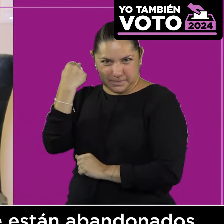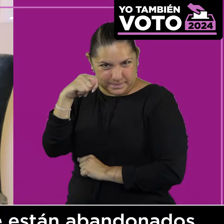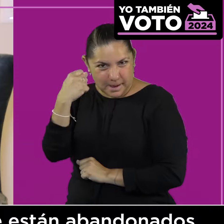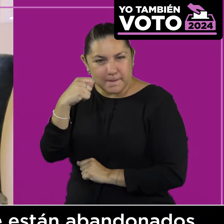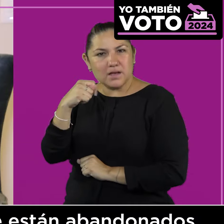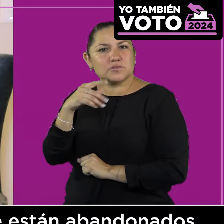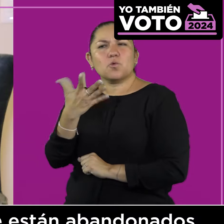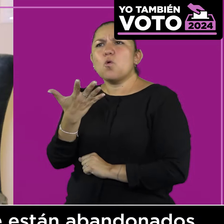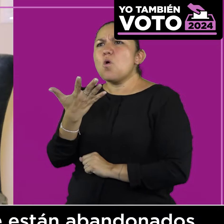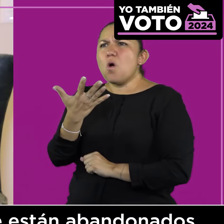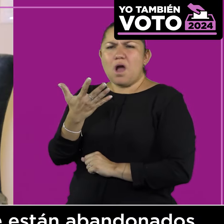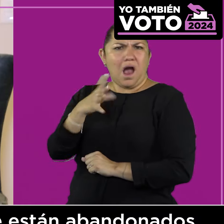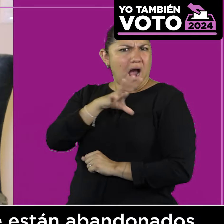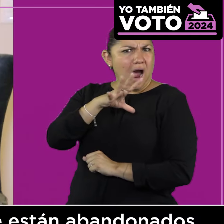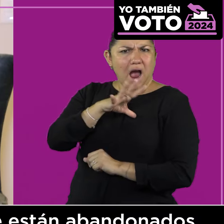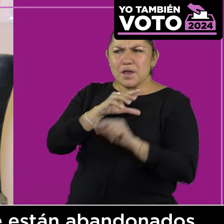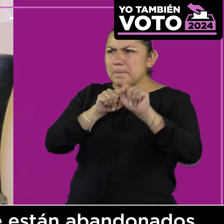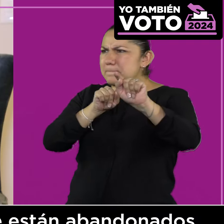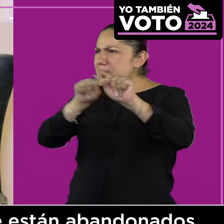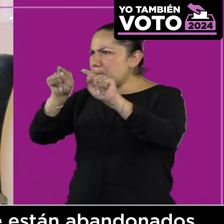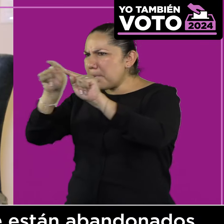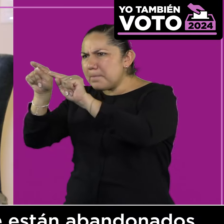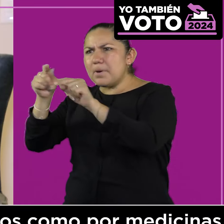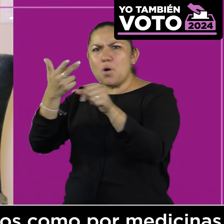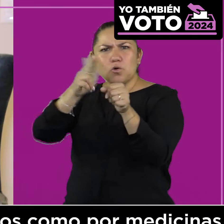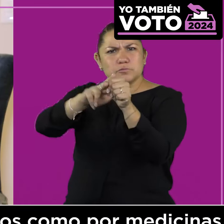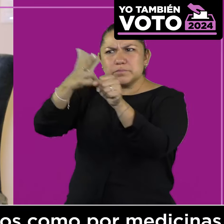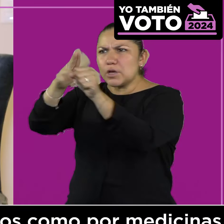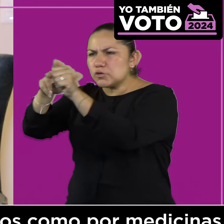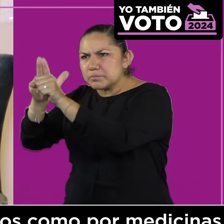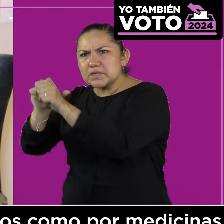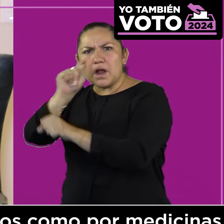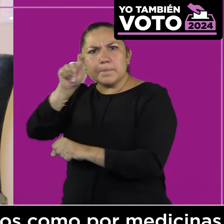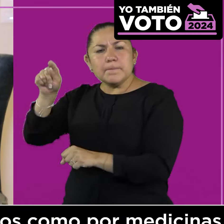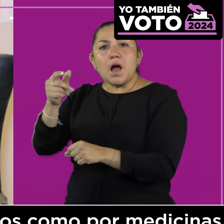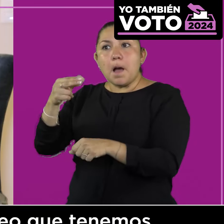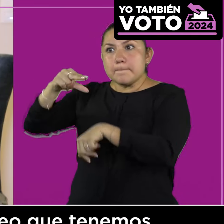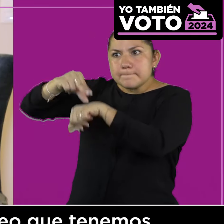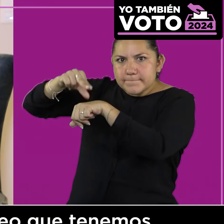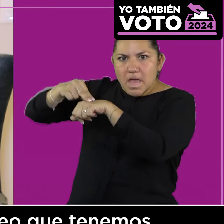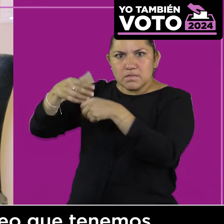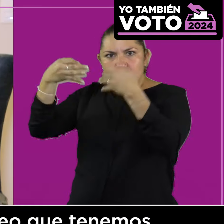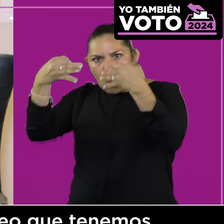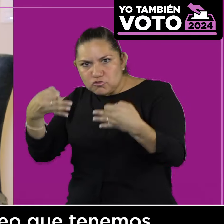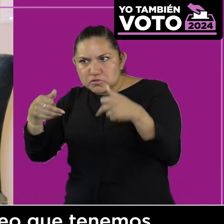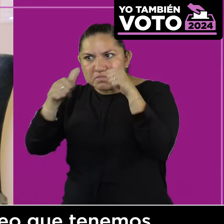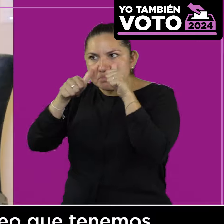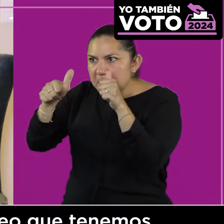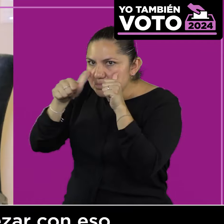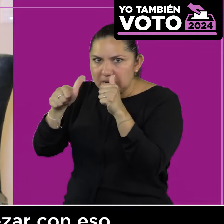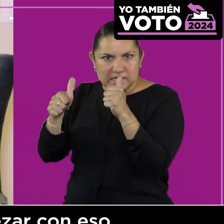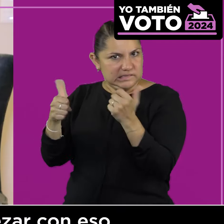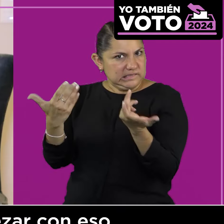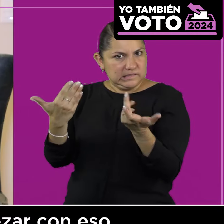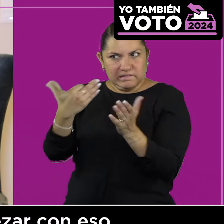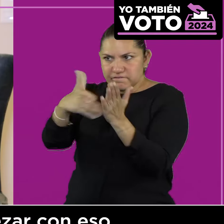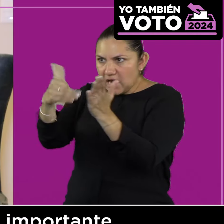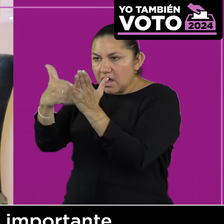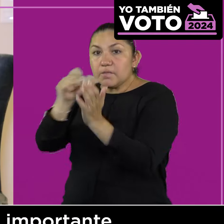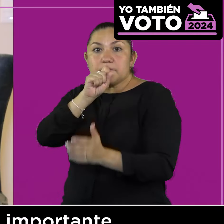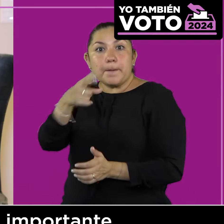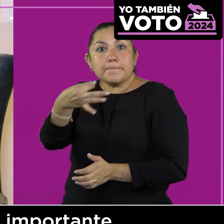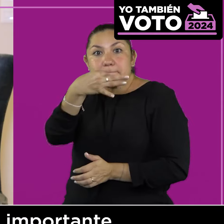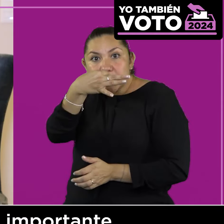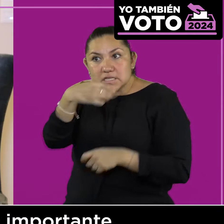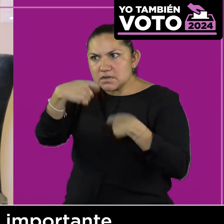pues prácticamente están eh abandonados tanto como médicos por medicinas Entonces yo creo que tenemos que empezar con eso